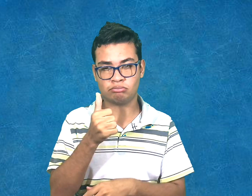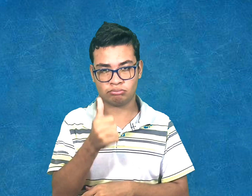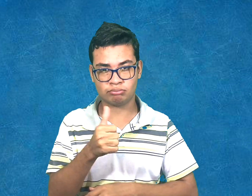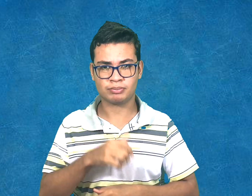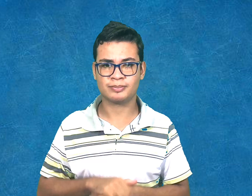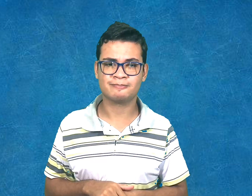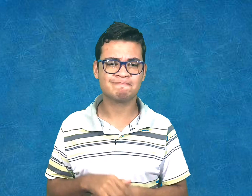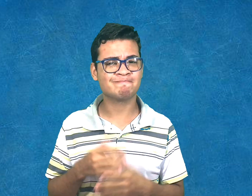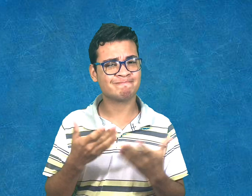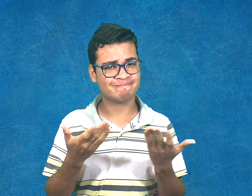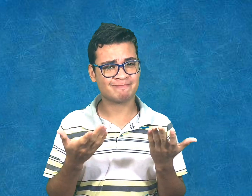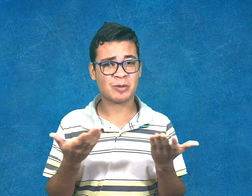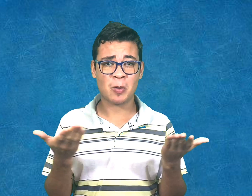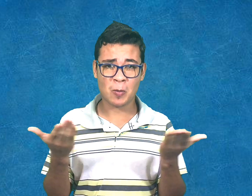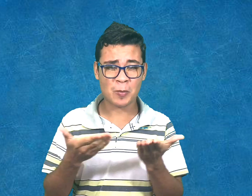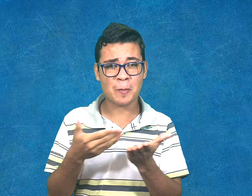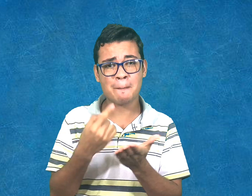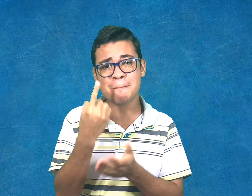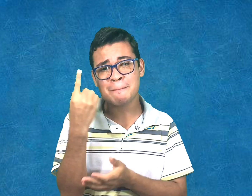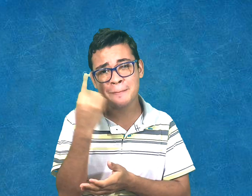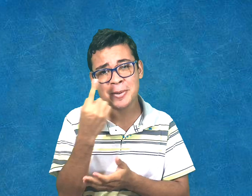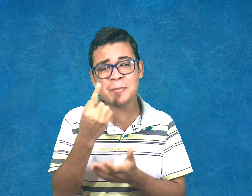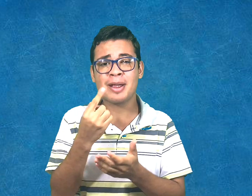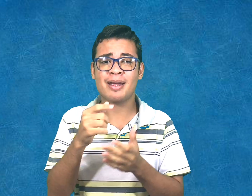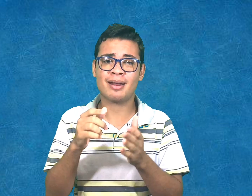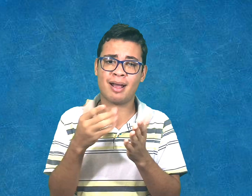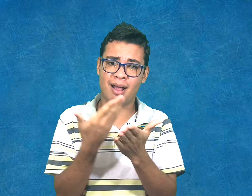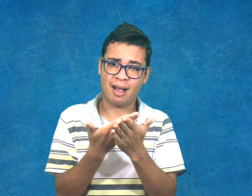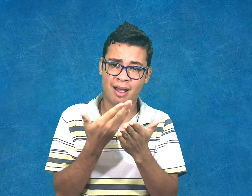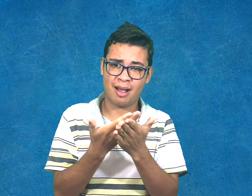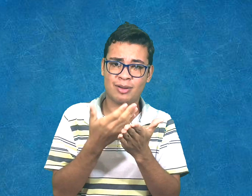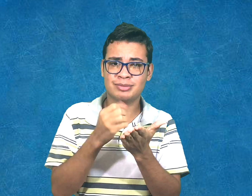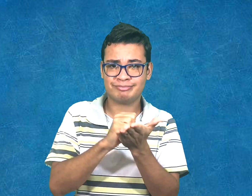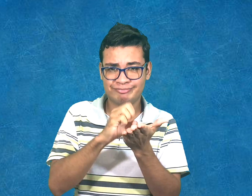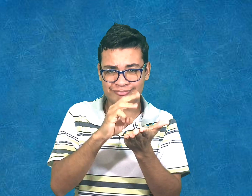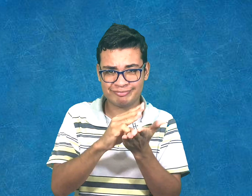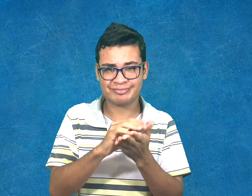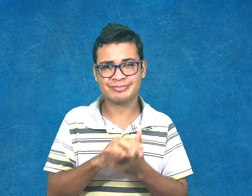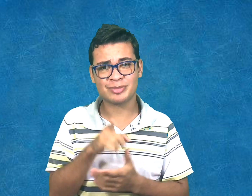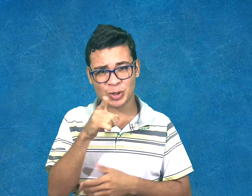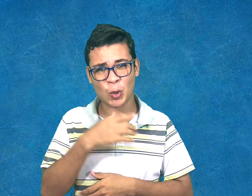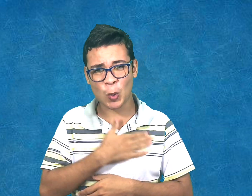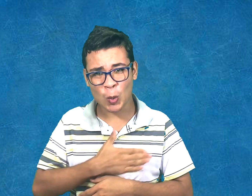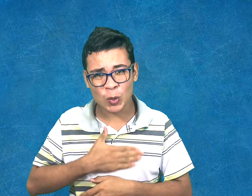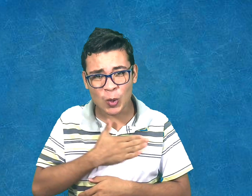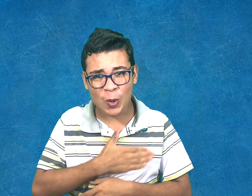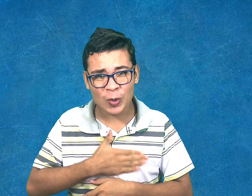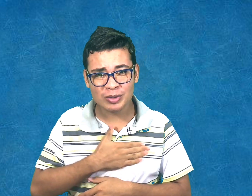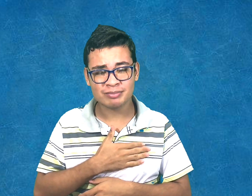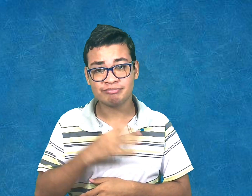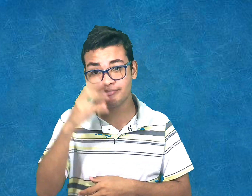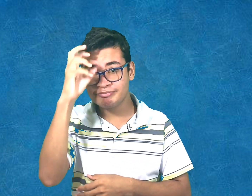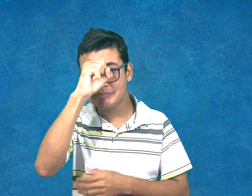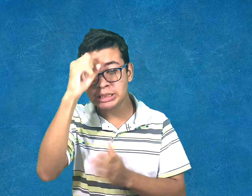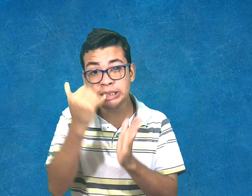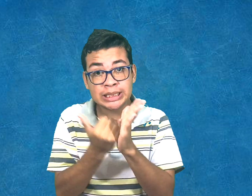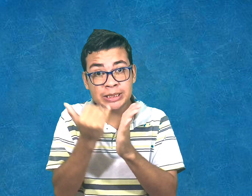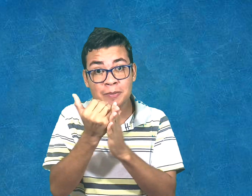Então, essa foi a nossa primeira aula de signwriting. Você gostou? Você quer aprender mais?